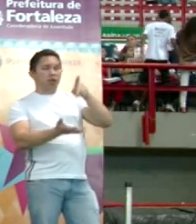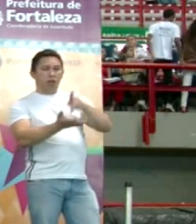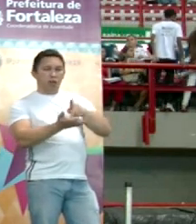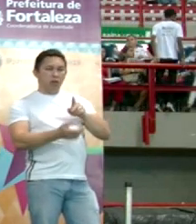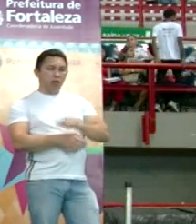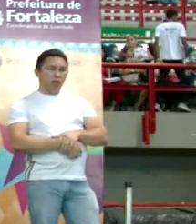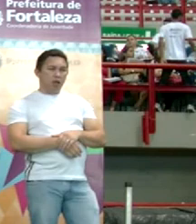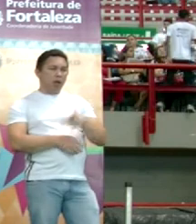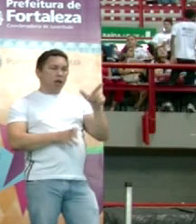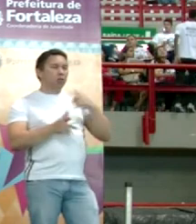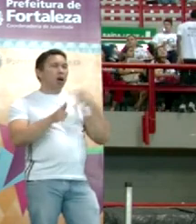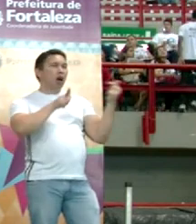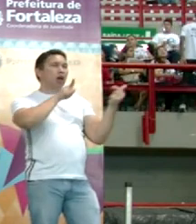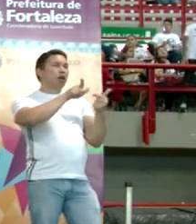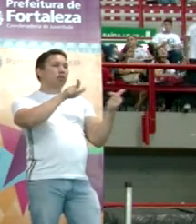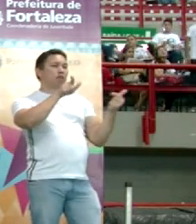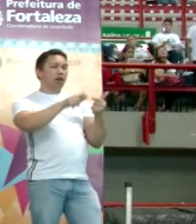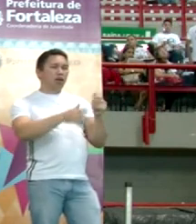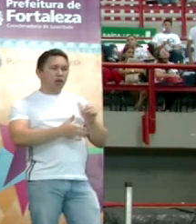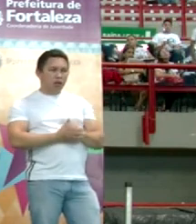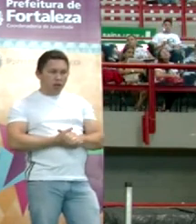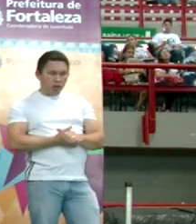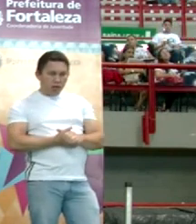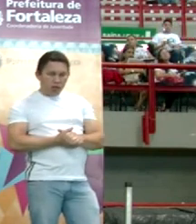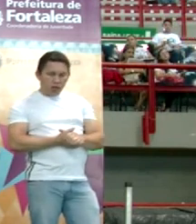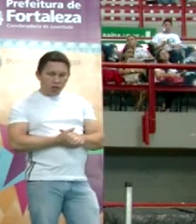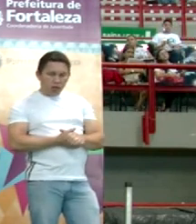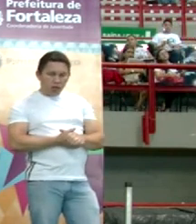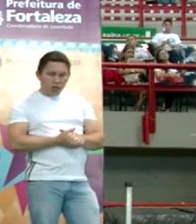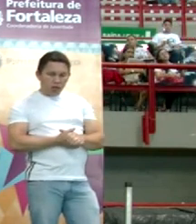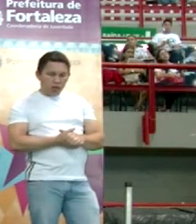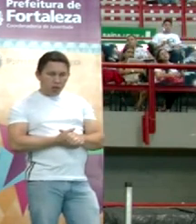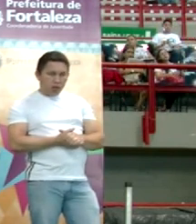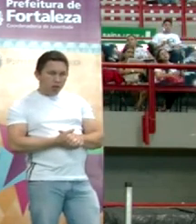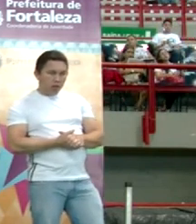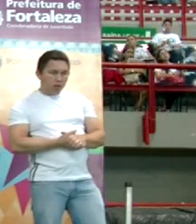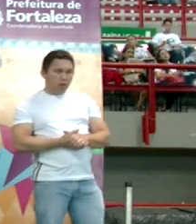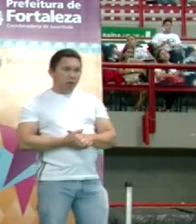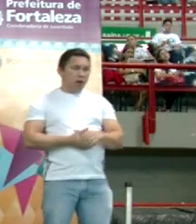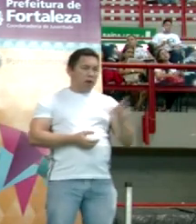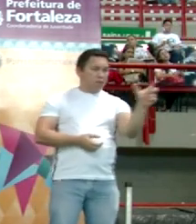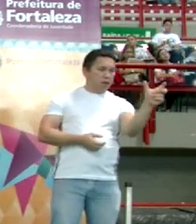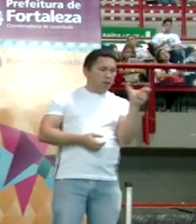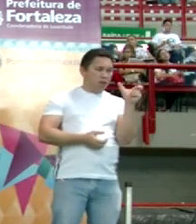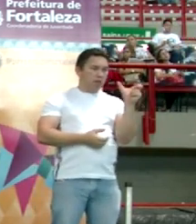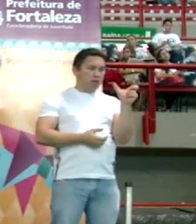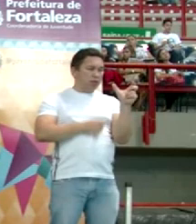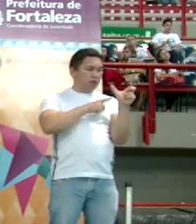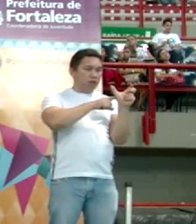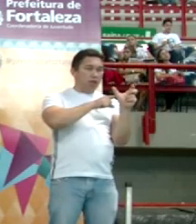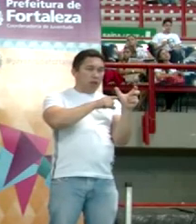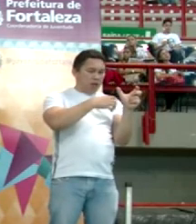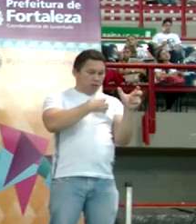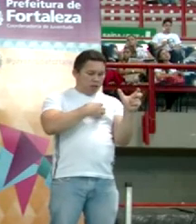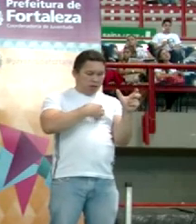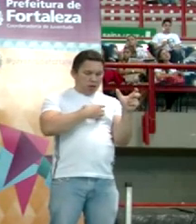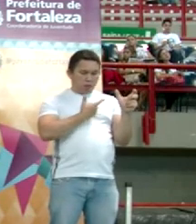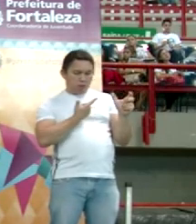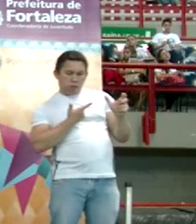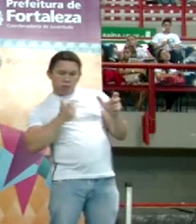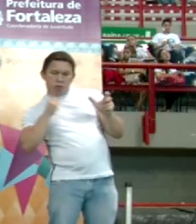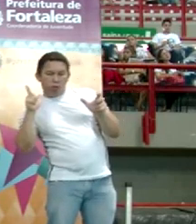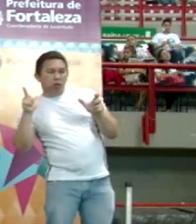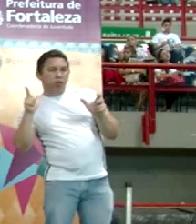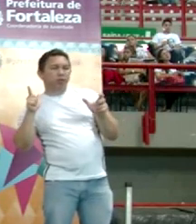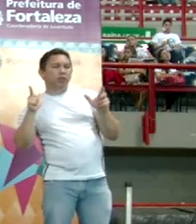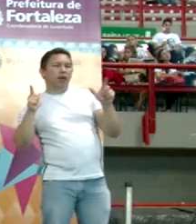aqui eu quis fazer uma ironia. Você sabia que uma palavra fora do sentido real, que ironia, são figuras de linguagem?